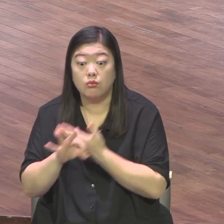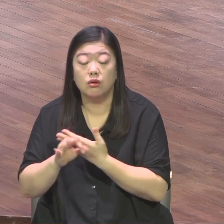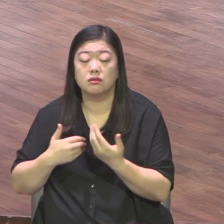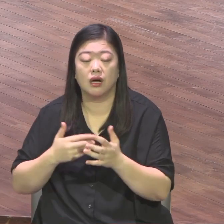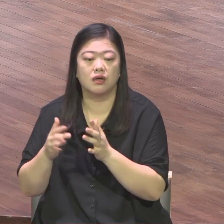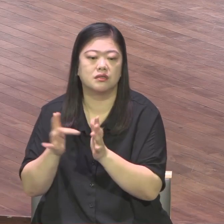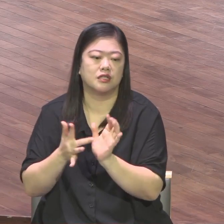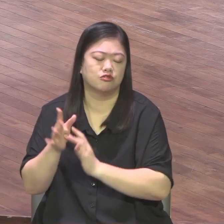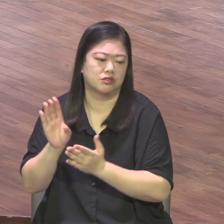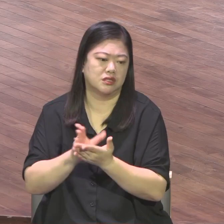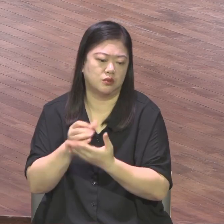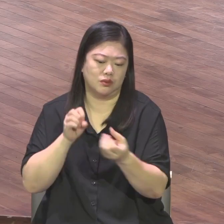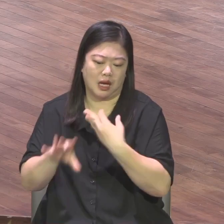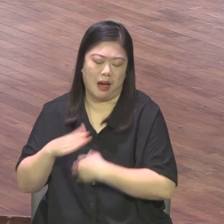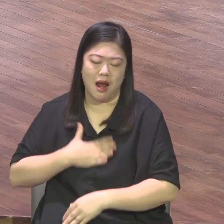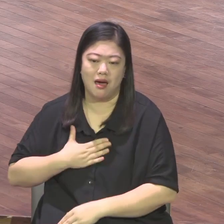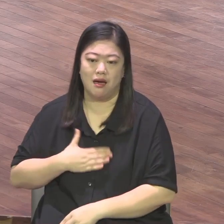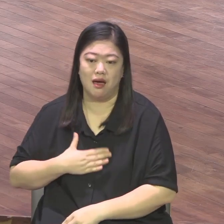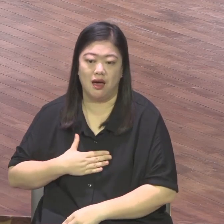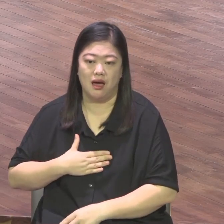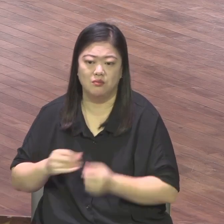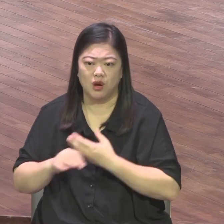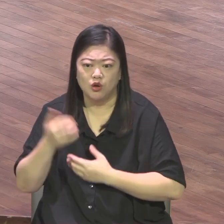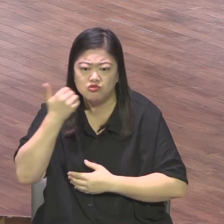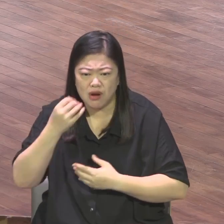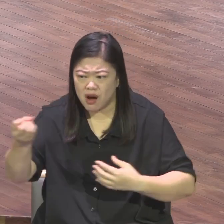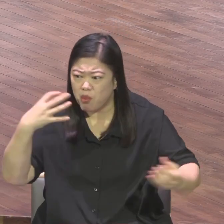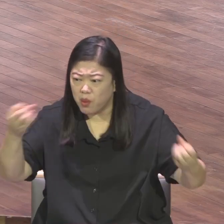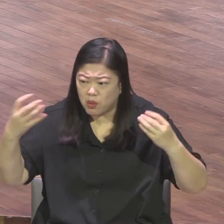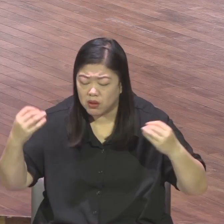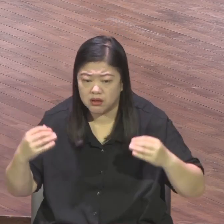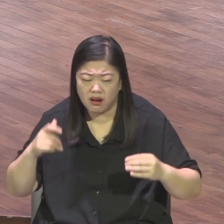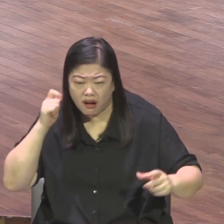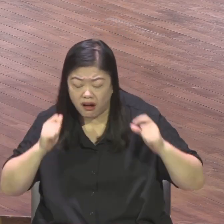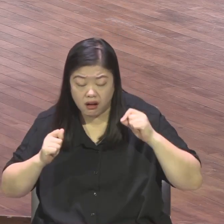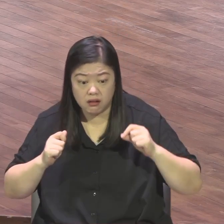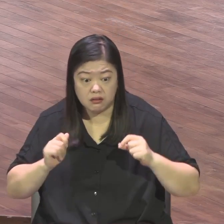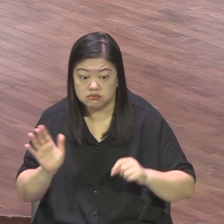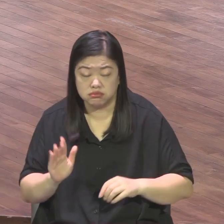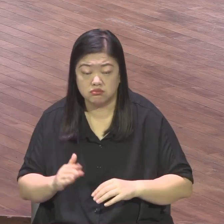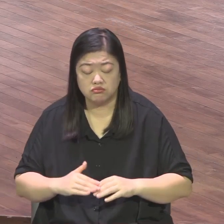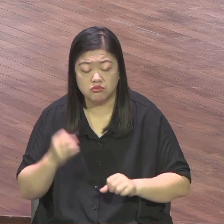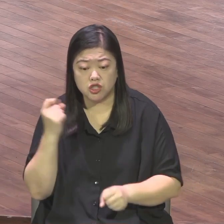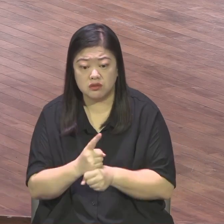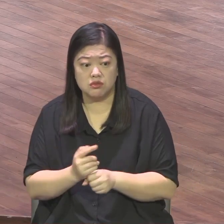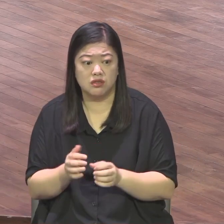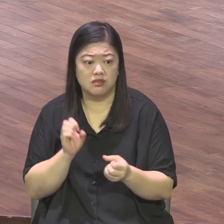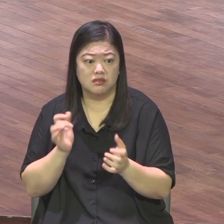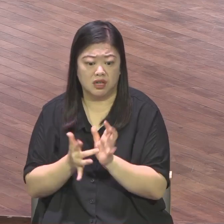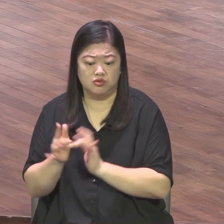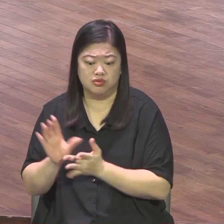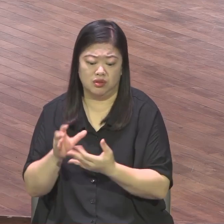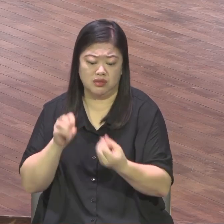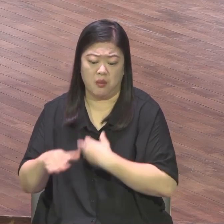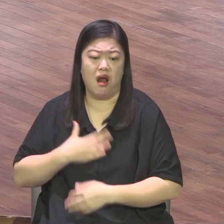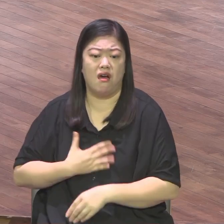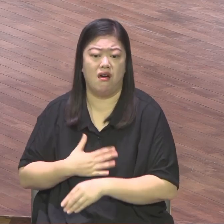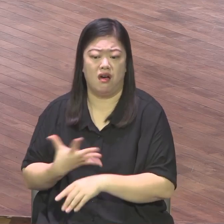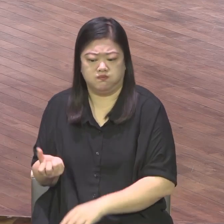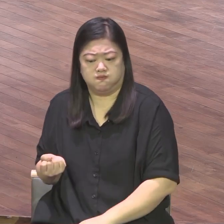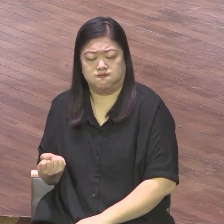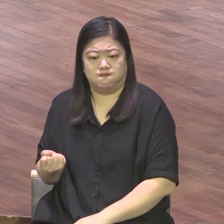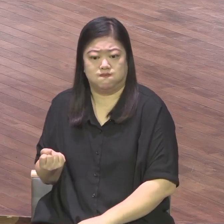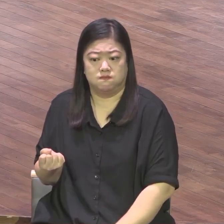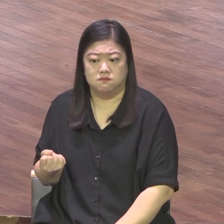참 복음을 여러분 누려야 돼요. 자신의 환경과 행편을 초월해서 예수 그리스도가 주는 구원의 기쁨과